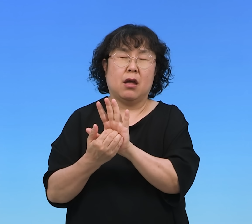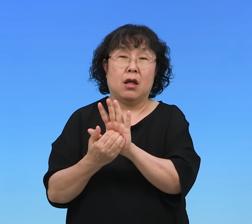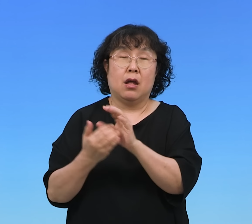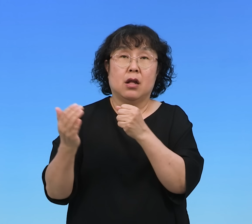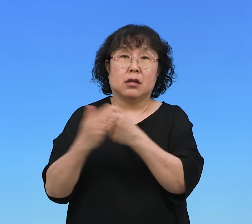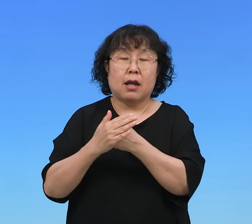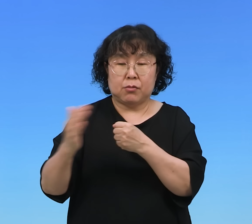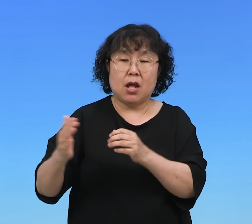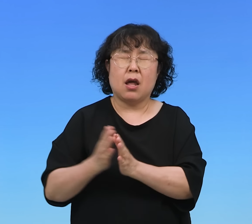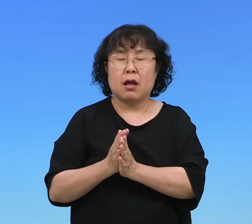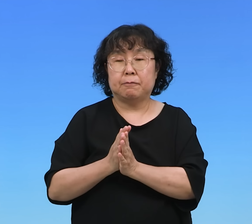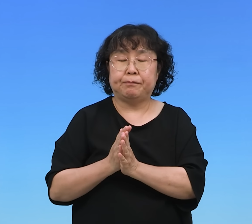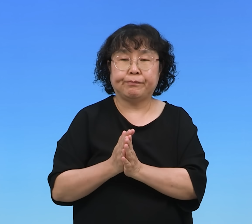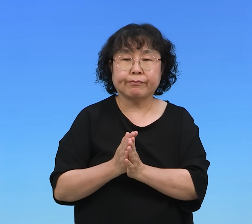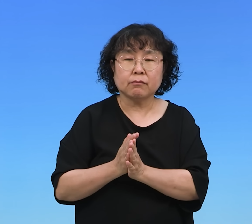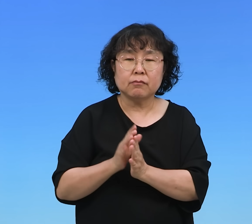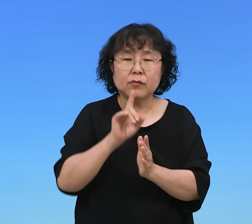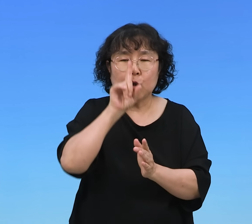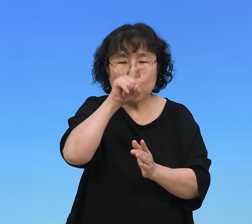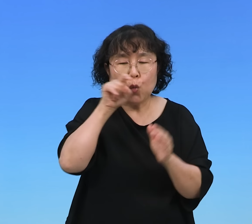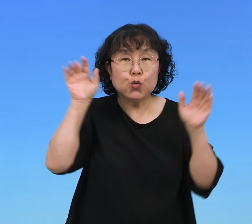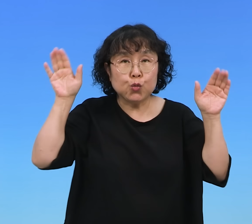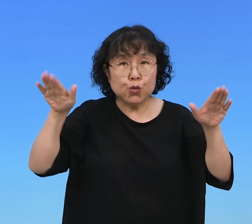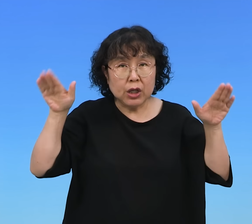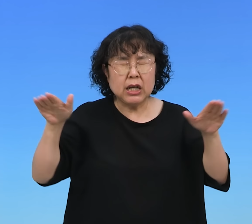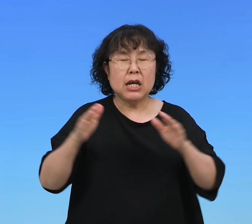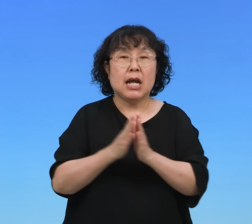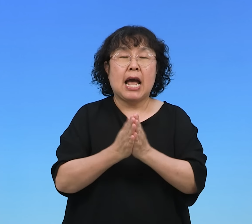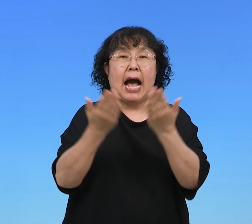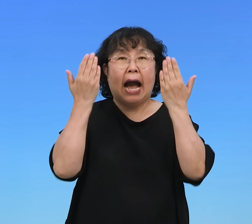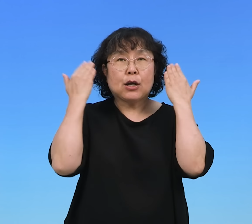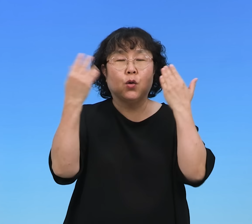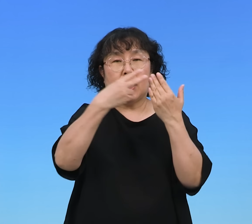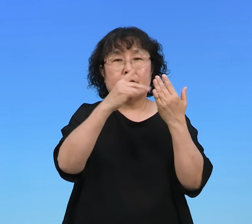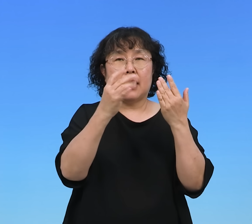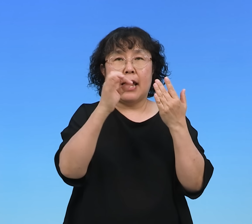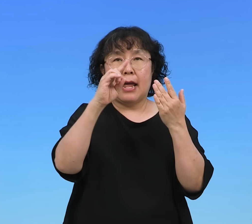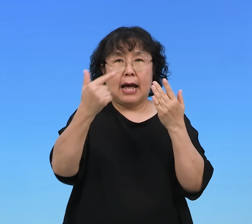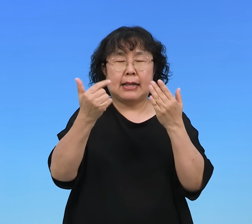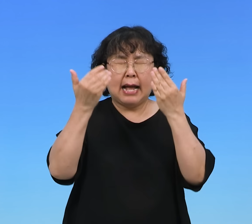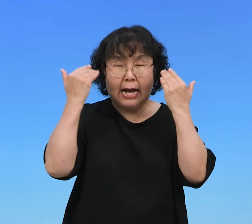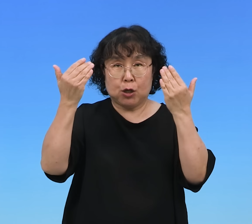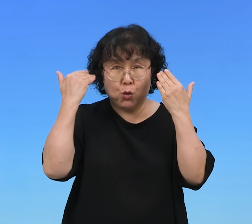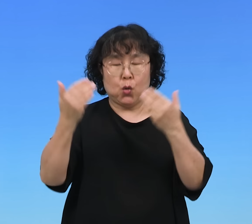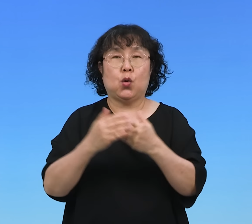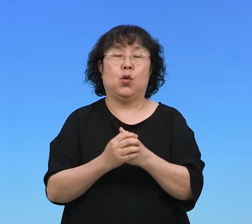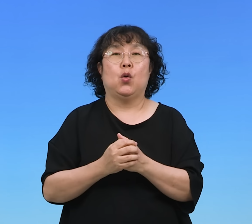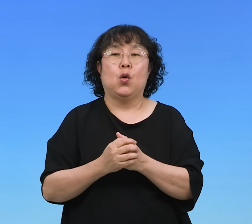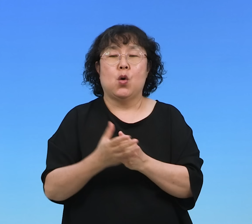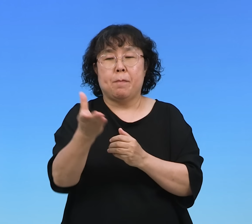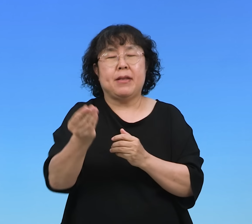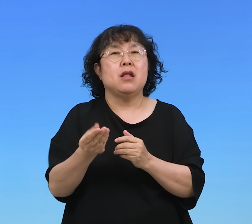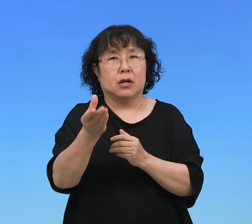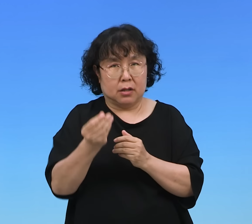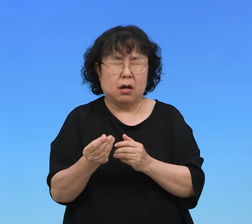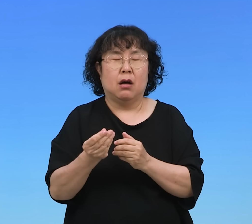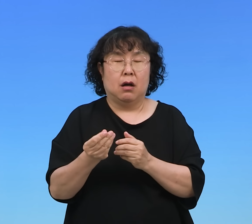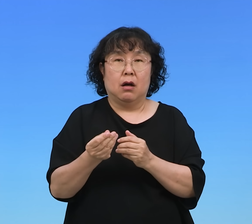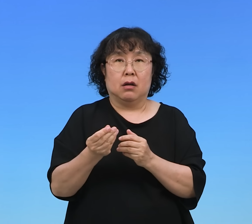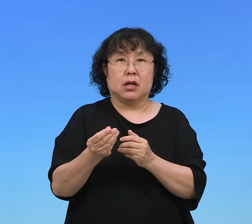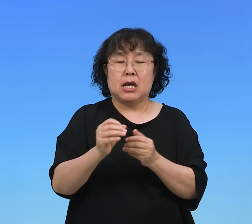고마운 그 독수리 학교라는 대안학교 주일만 빌려가지고 그때 젊은 우리 목사 전사님들이 얼마나 고생했는지